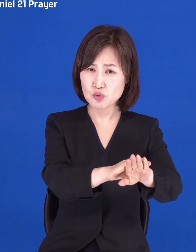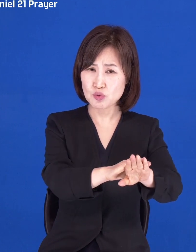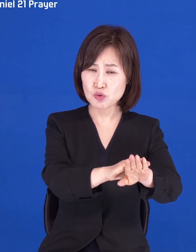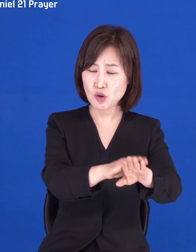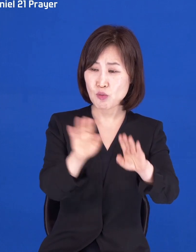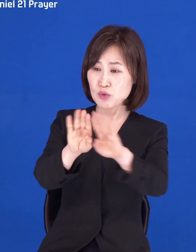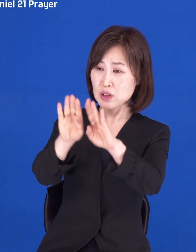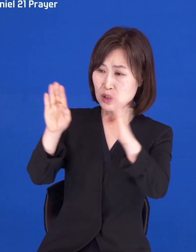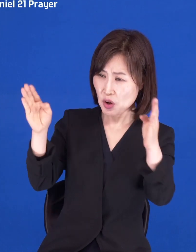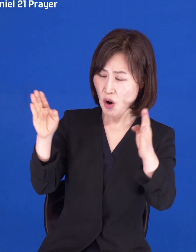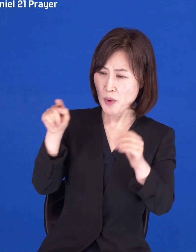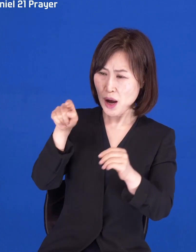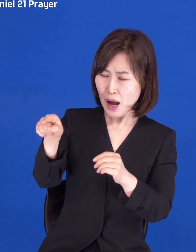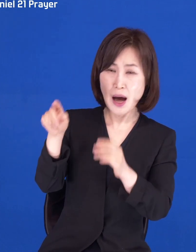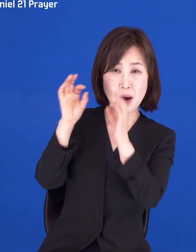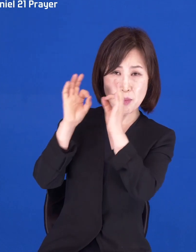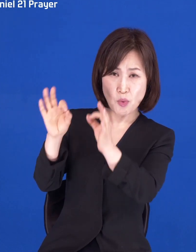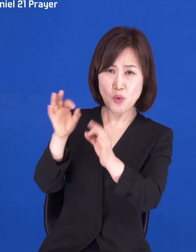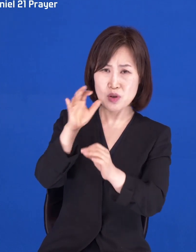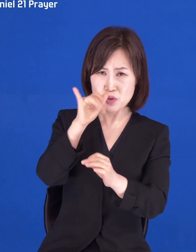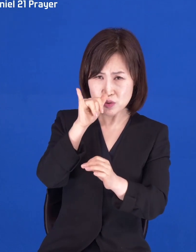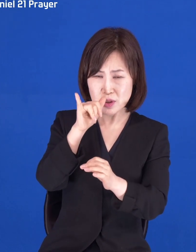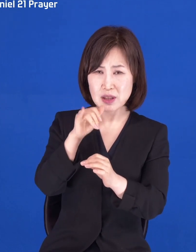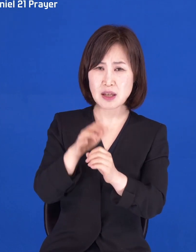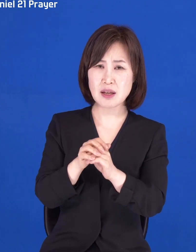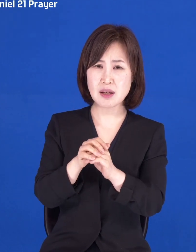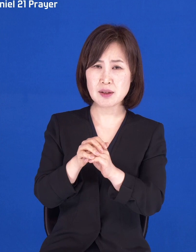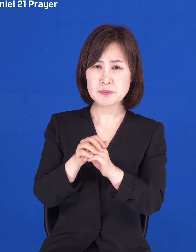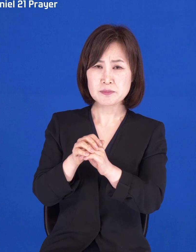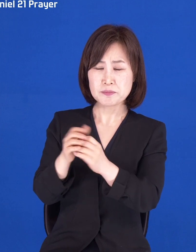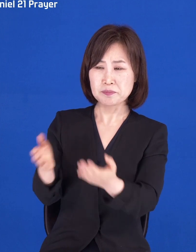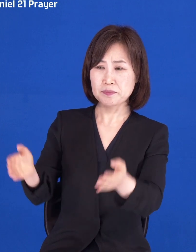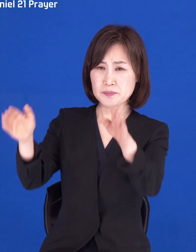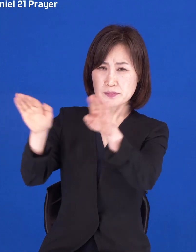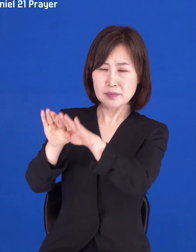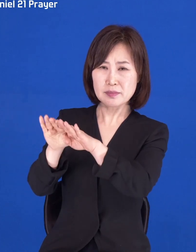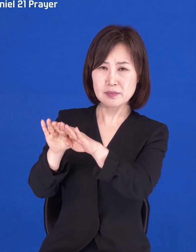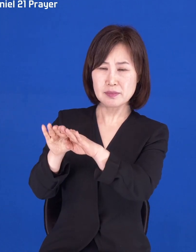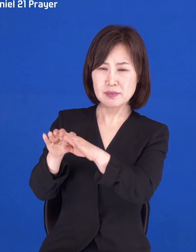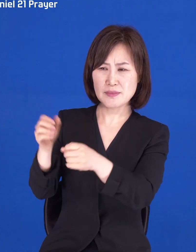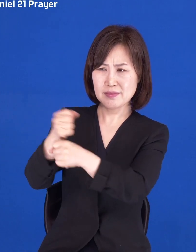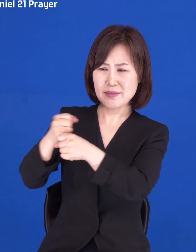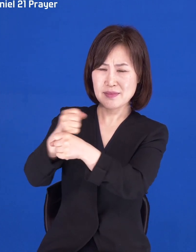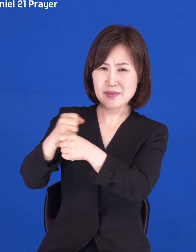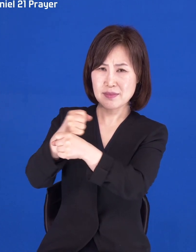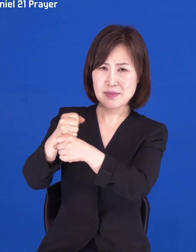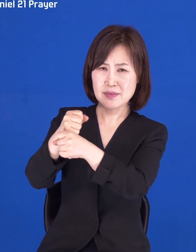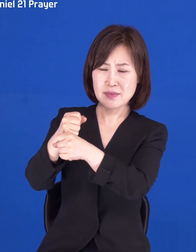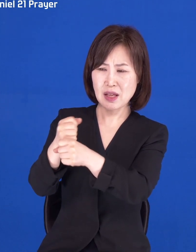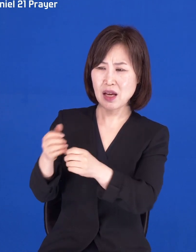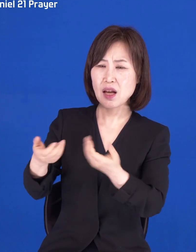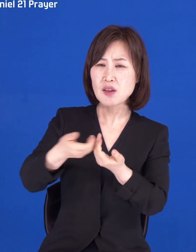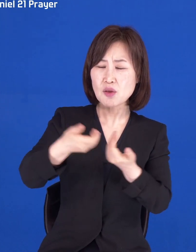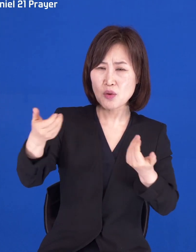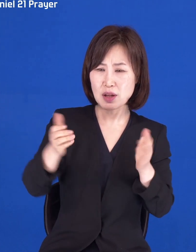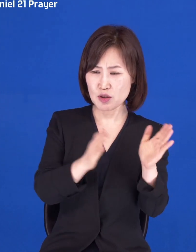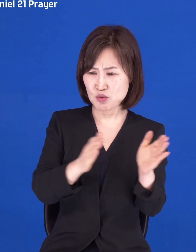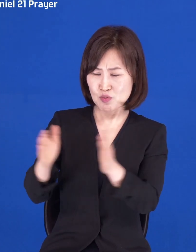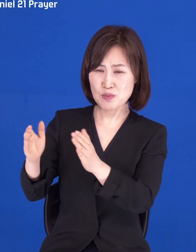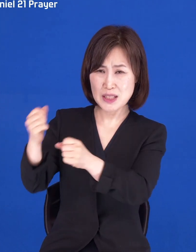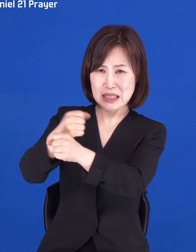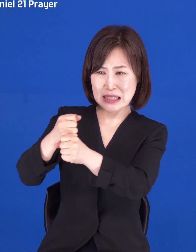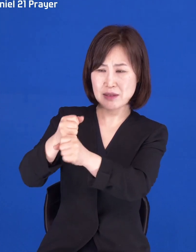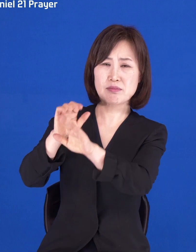들어올 때 고방이 바로 보였는데 고방 문 앞에는 항상 하얀 천보따리로 싼 떠날 준비의 그 짐이 준비되어 있는